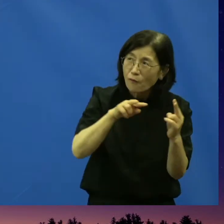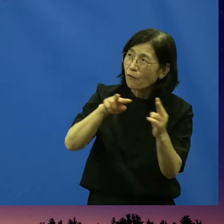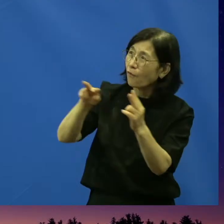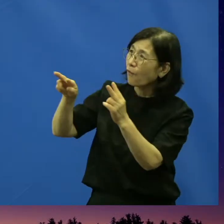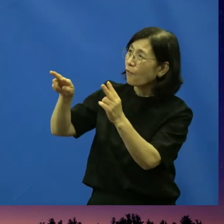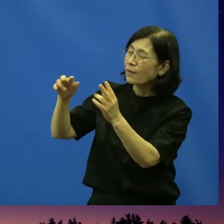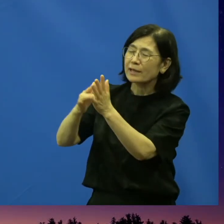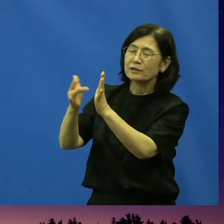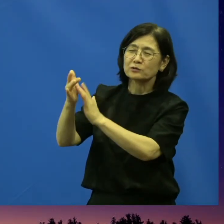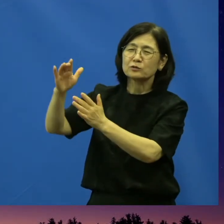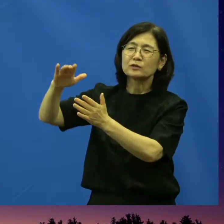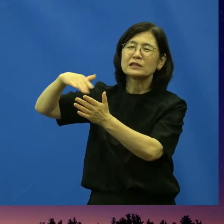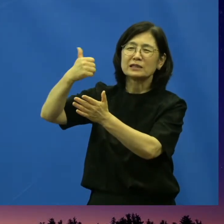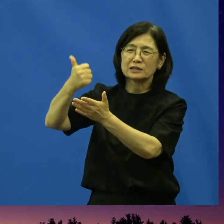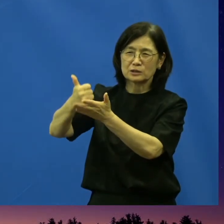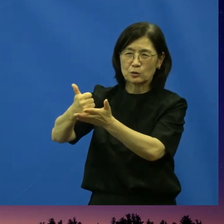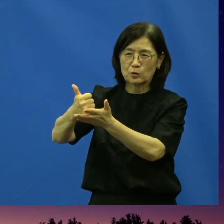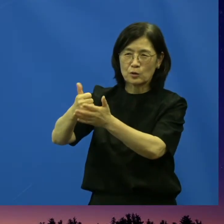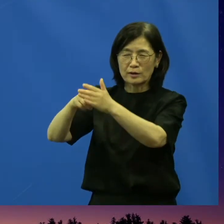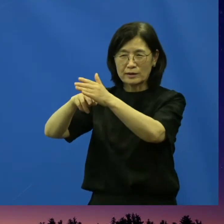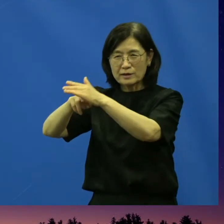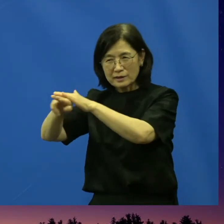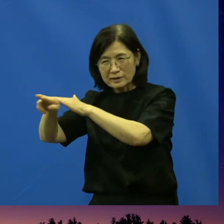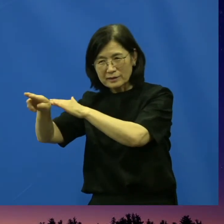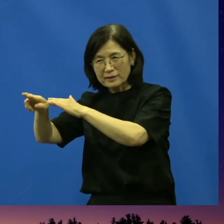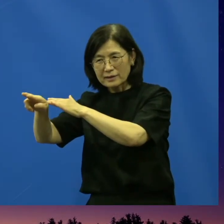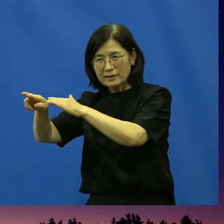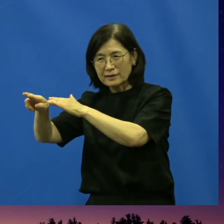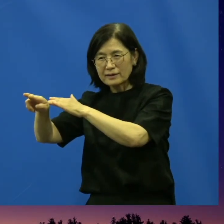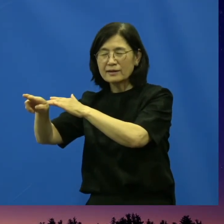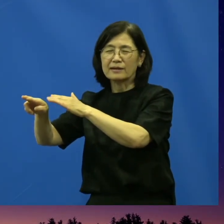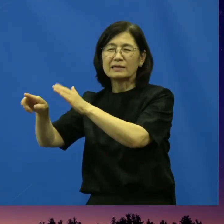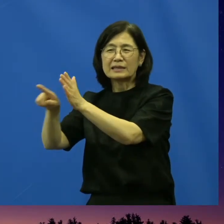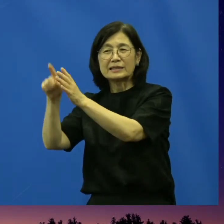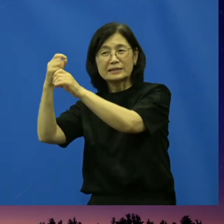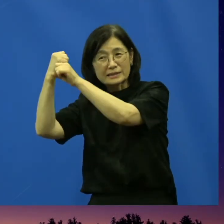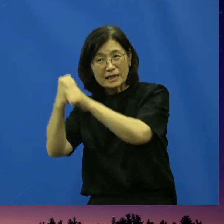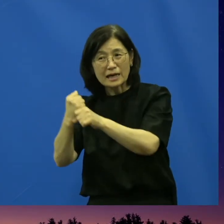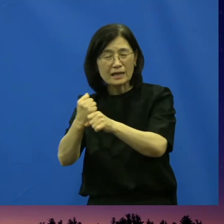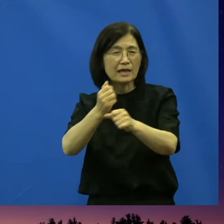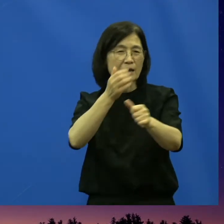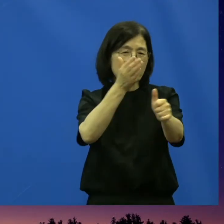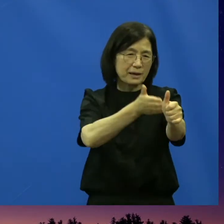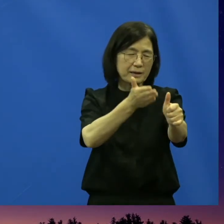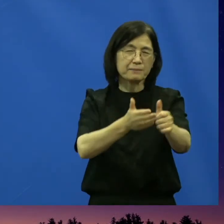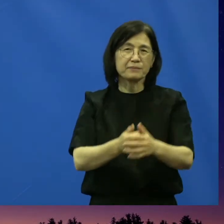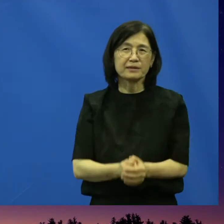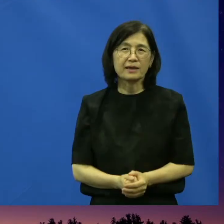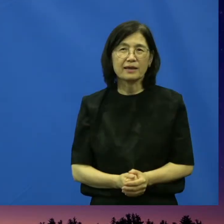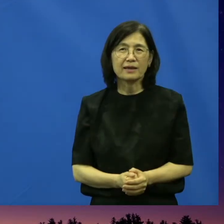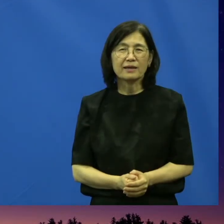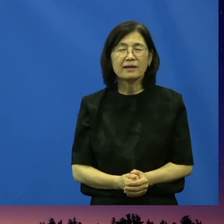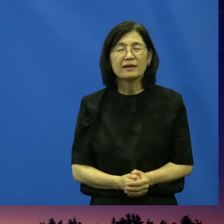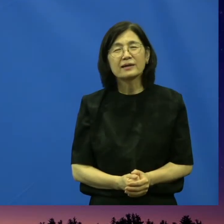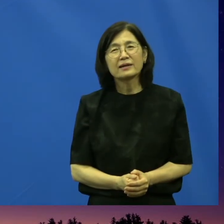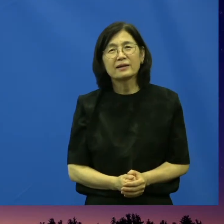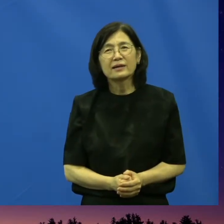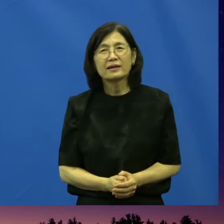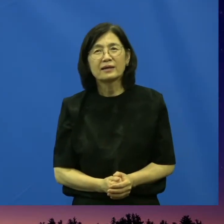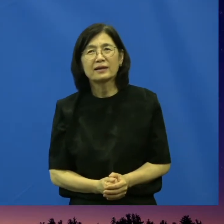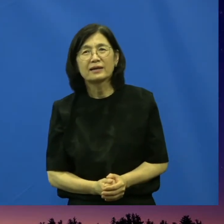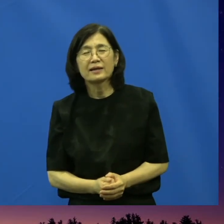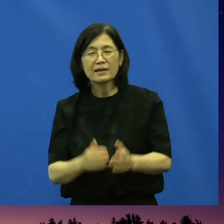피하는 게 능력이에요. 피하는 게 실력이에요. 믿음의 주요 또 온전하게 하시는 이인 예수를 바라보십시오.